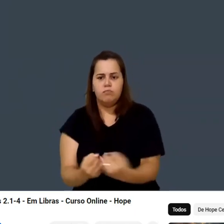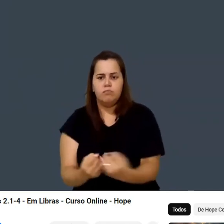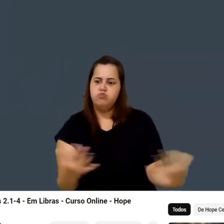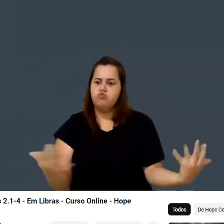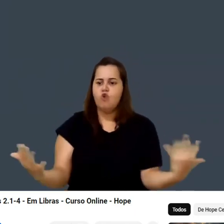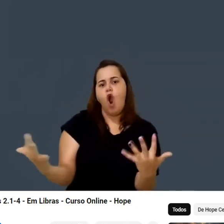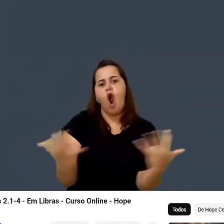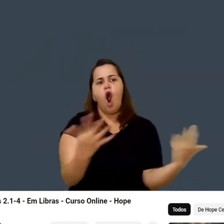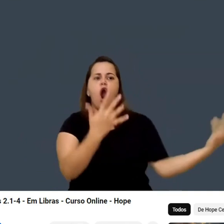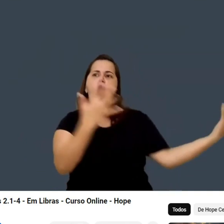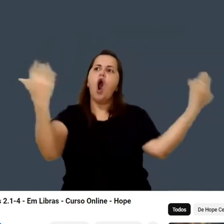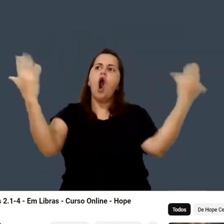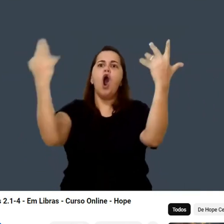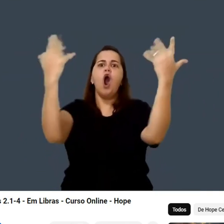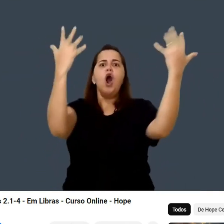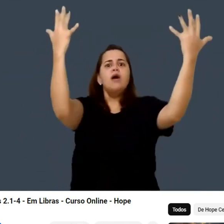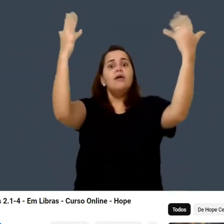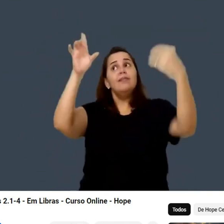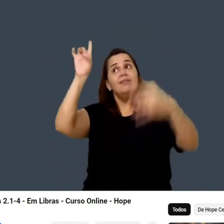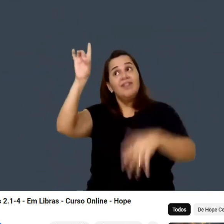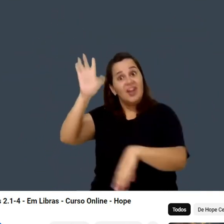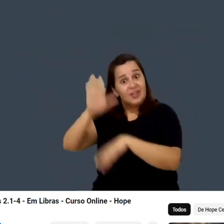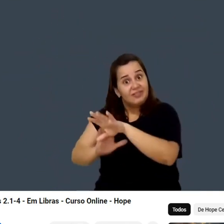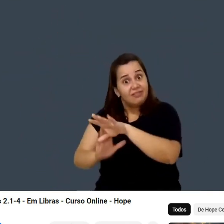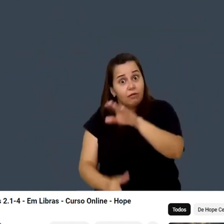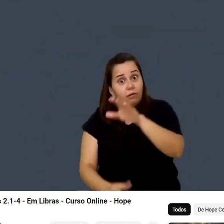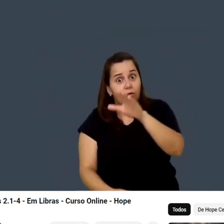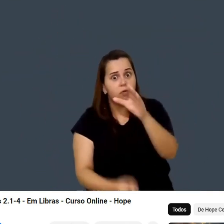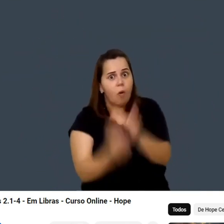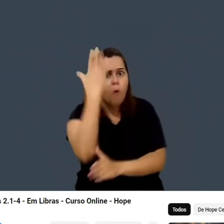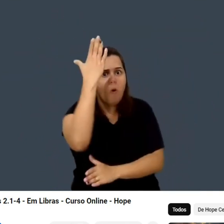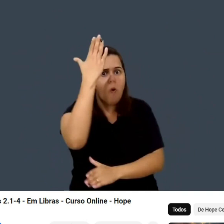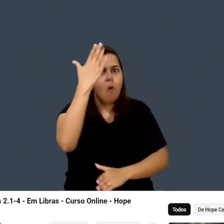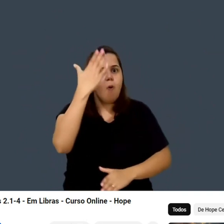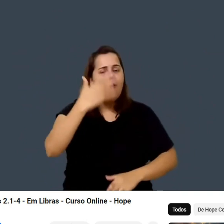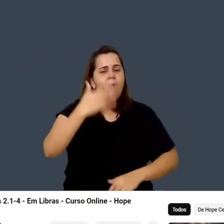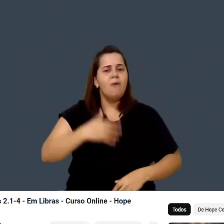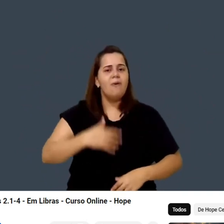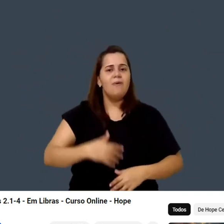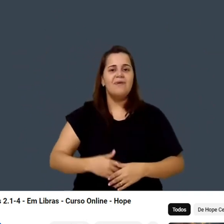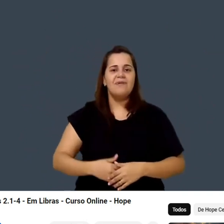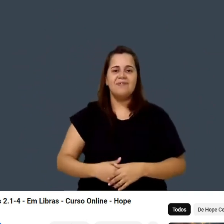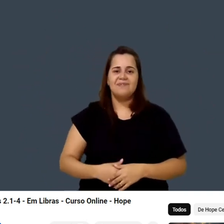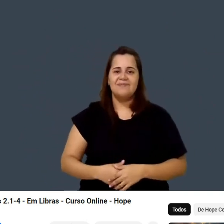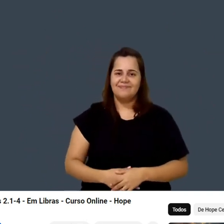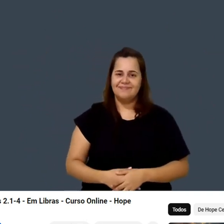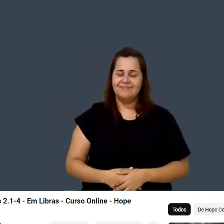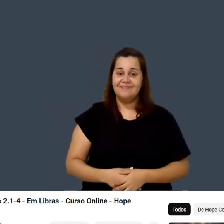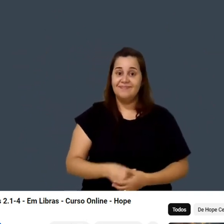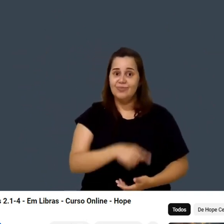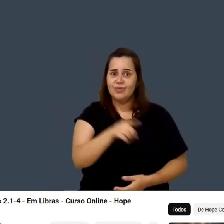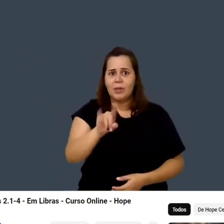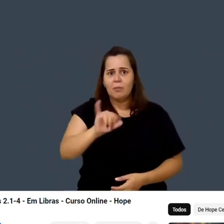todas essas coisas, a vegetação, as sementes, né, as ervas, as